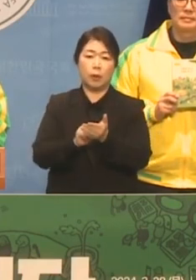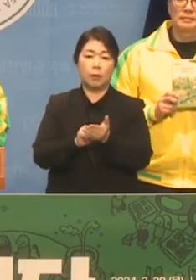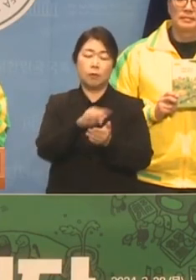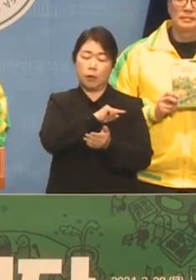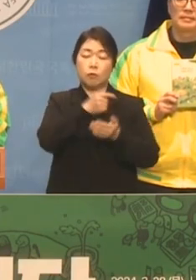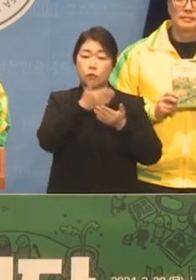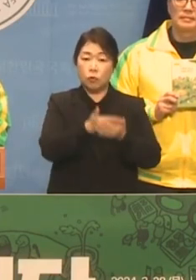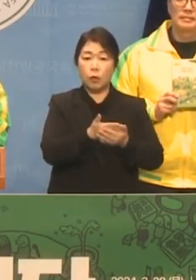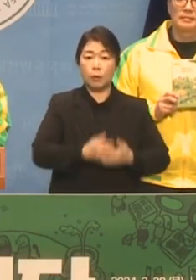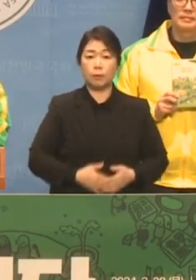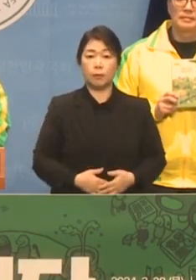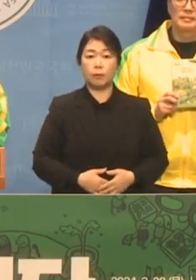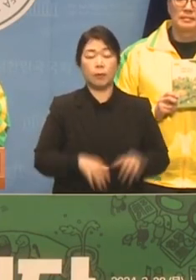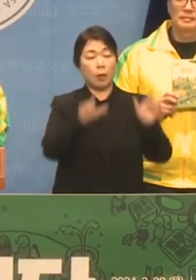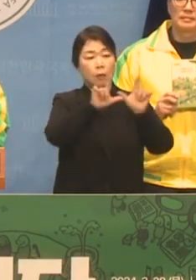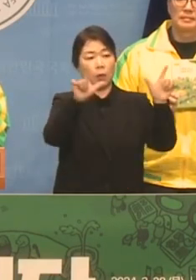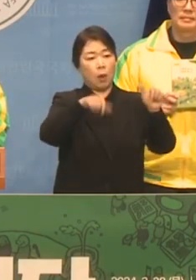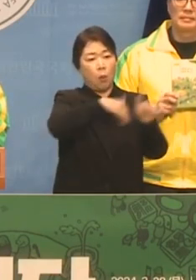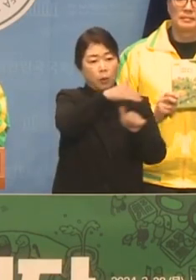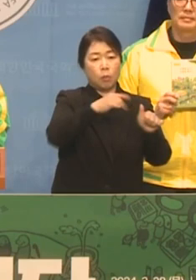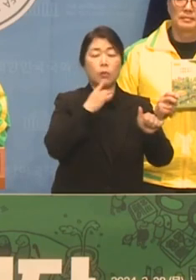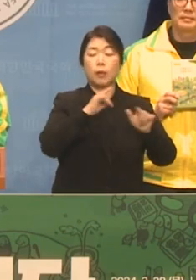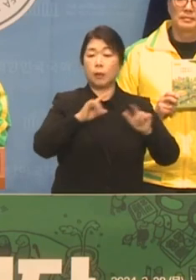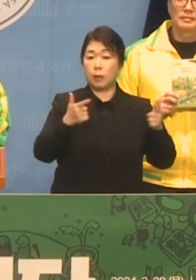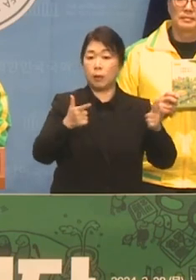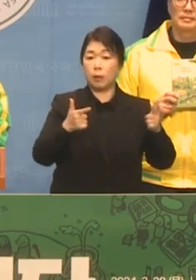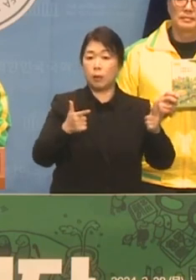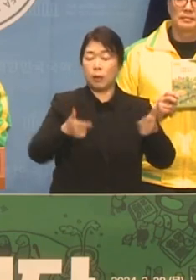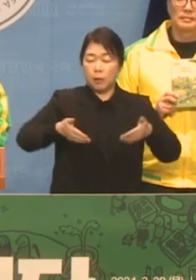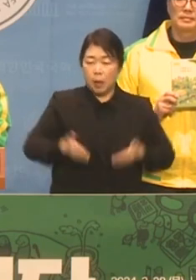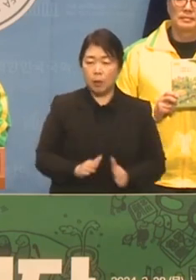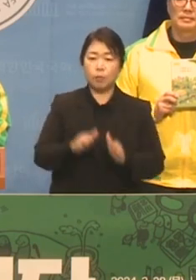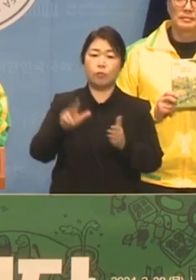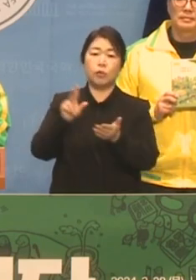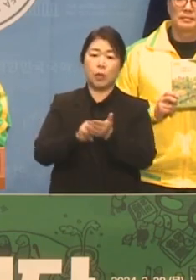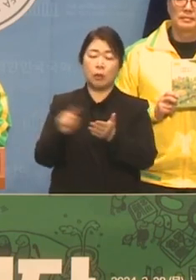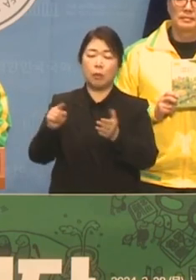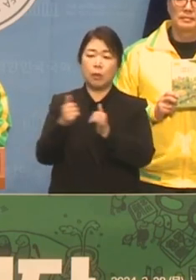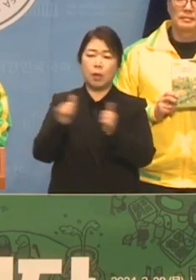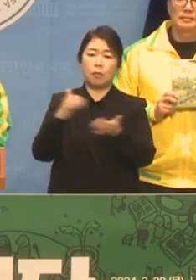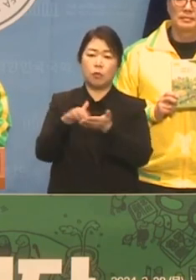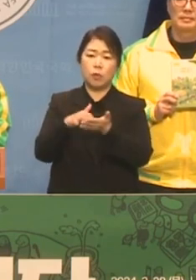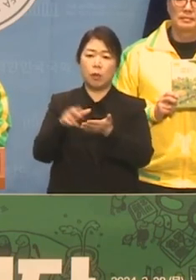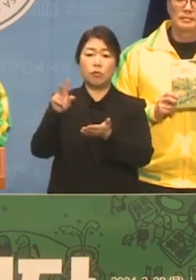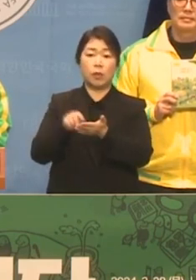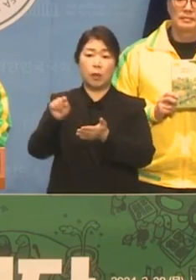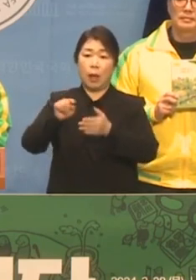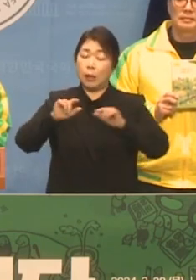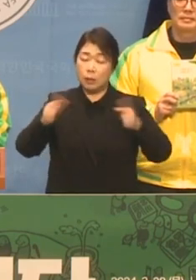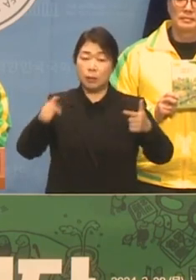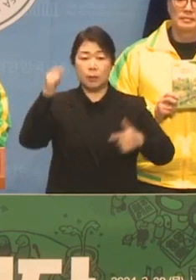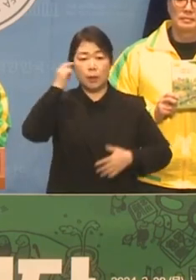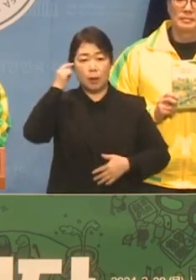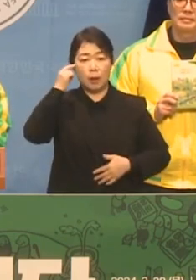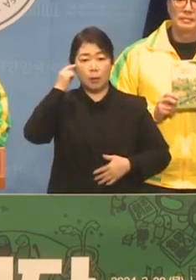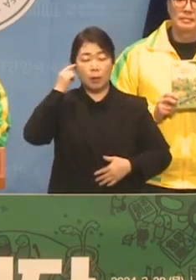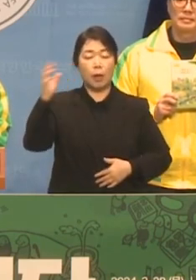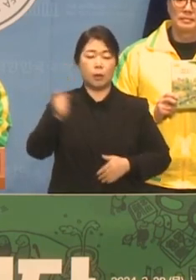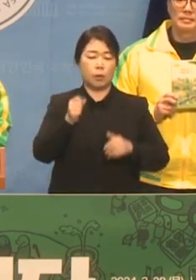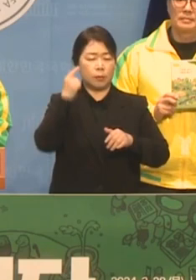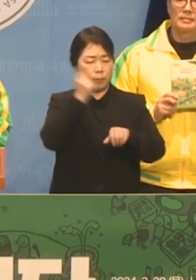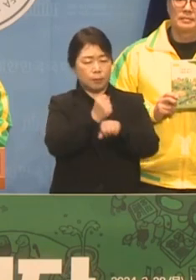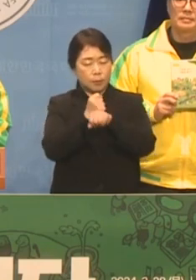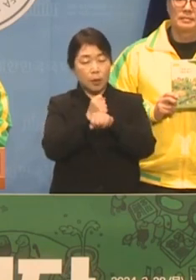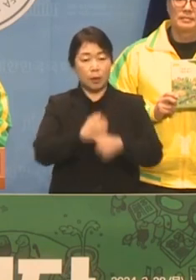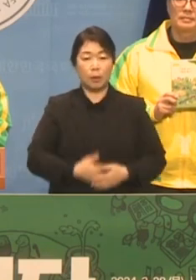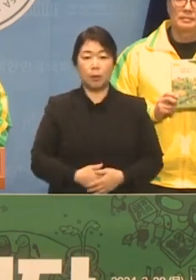다뤘습니다 기후는 단순히 환경 분야가 아니고 전수생 문제 또한 단순히 인구 정책이 아니라는 인식해서 출발했습니다